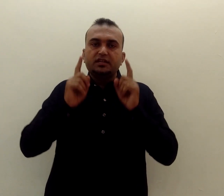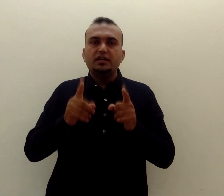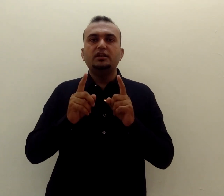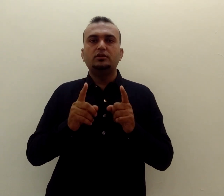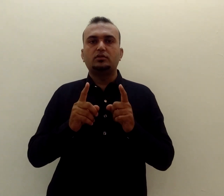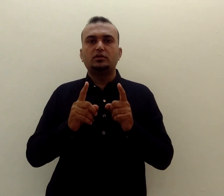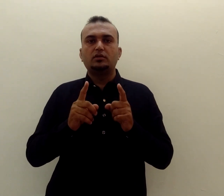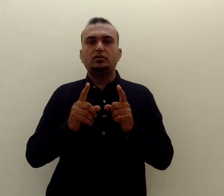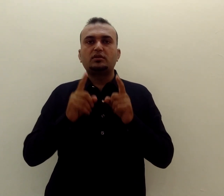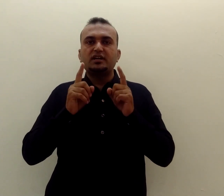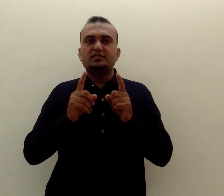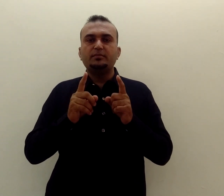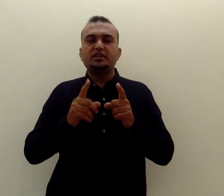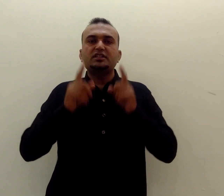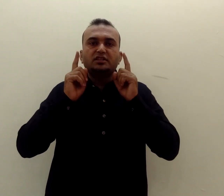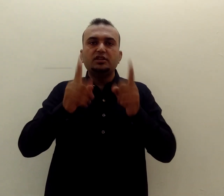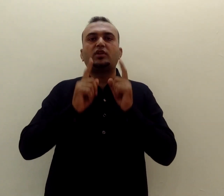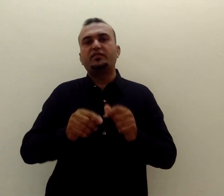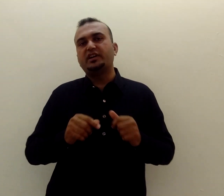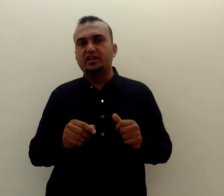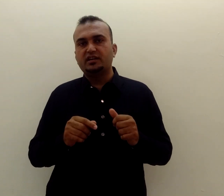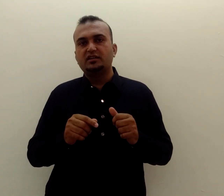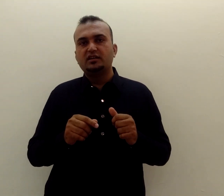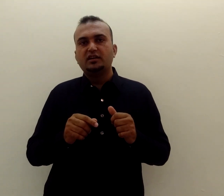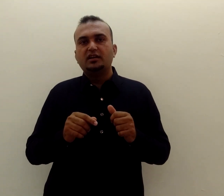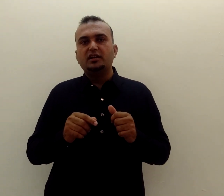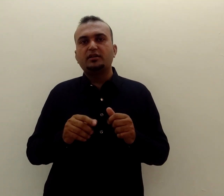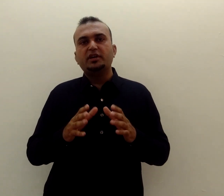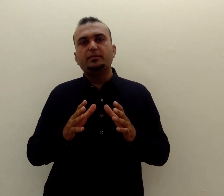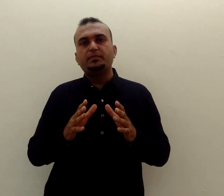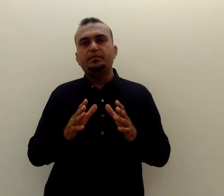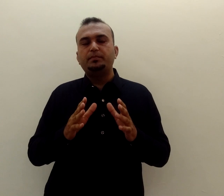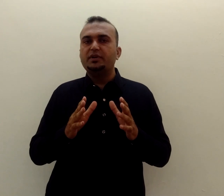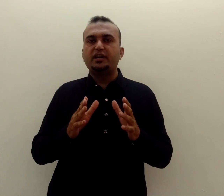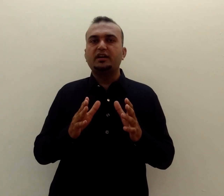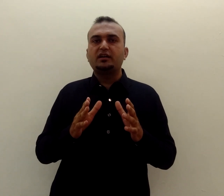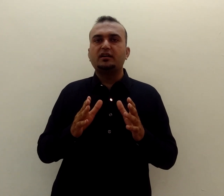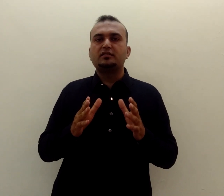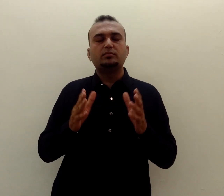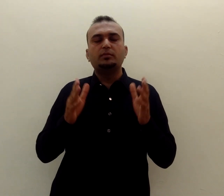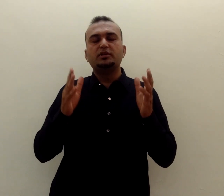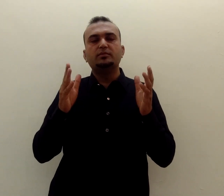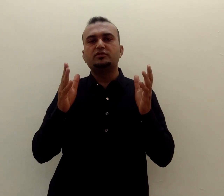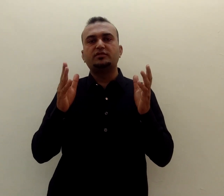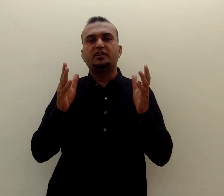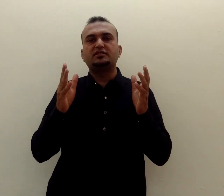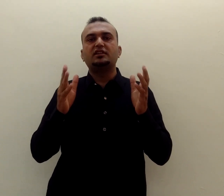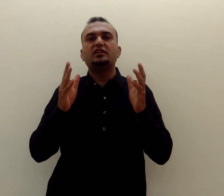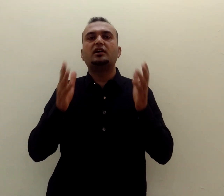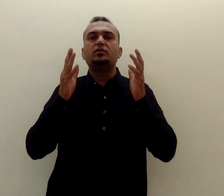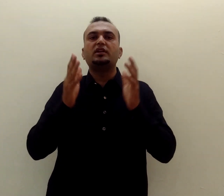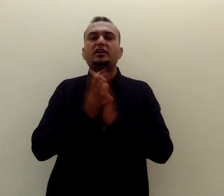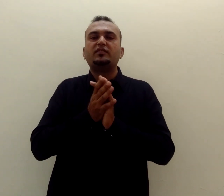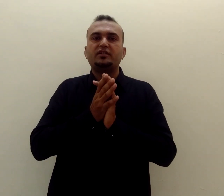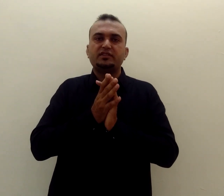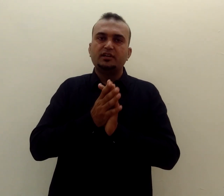कितने ही दुख और रास्ते में कितनी रुकावटें आई हैं, लेकिन मेरे प्यारे आका हजरत मोहम्मद मुस्तफा सल्लल्लाहु अलैहि वसल्लम